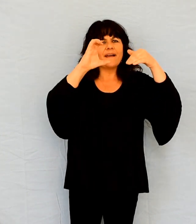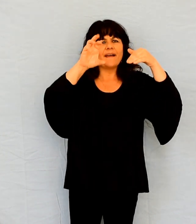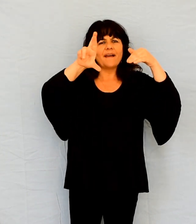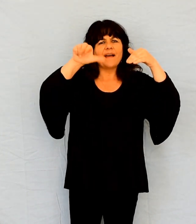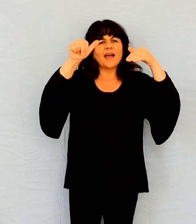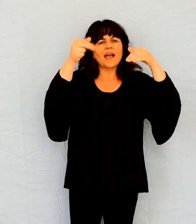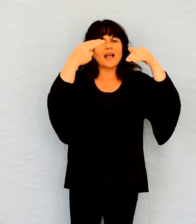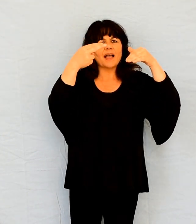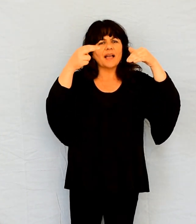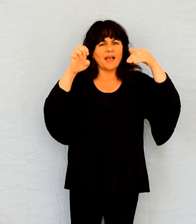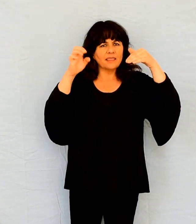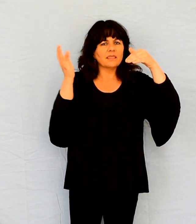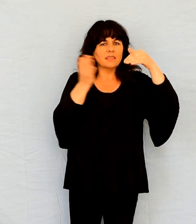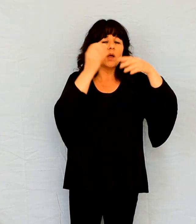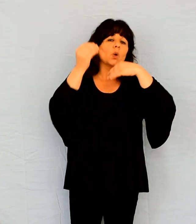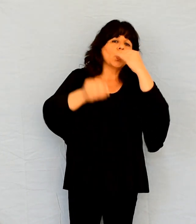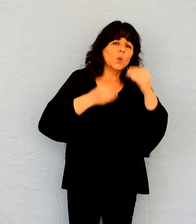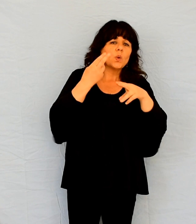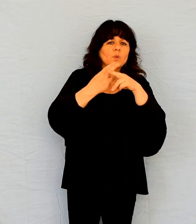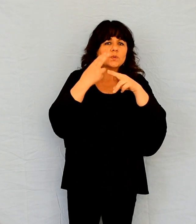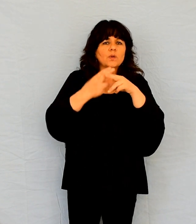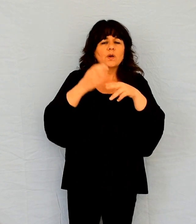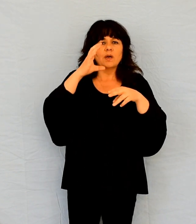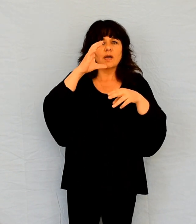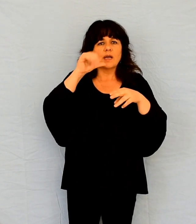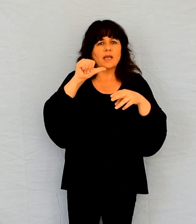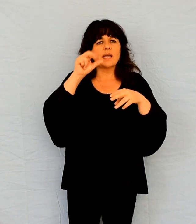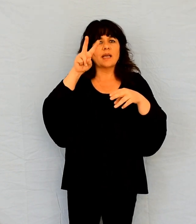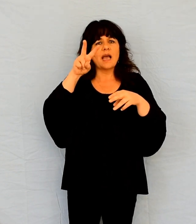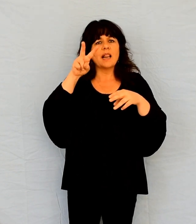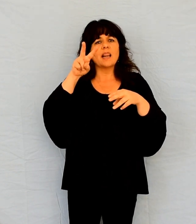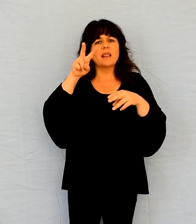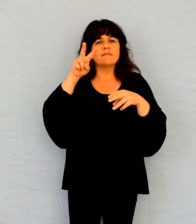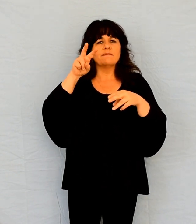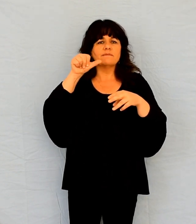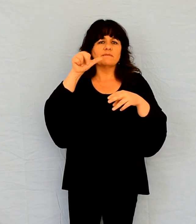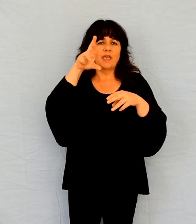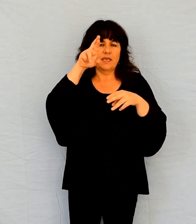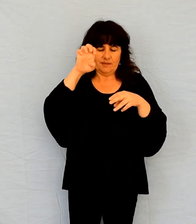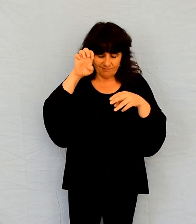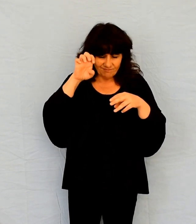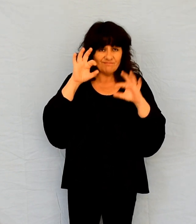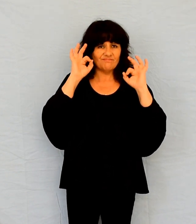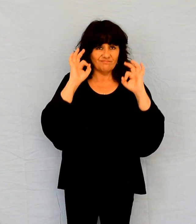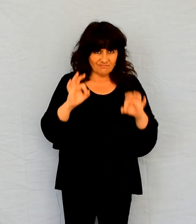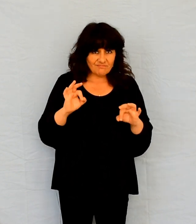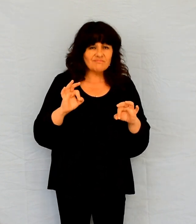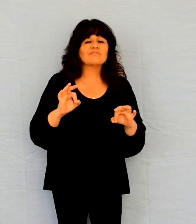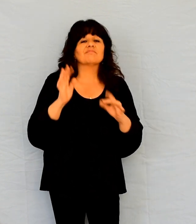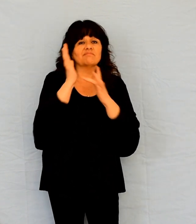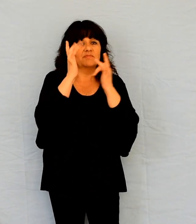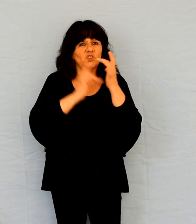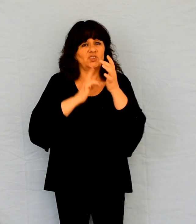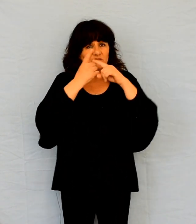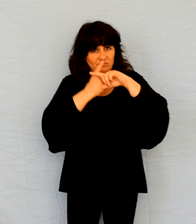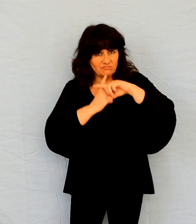là ils crucifièrent Jésus, avec les 2 malfaiteurs, l'un à droite et l'autre à gauche.